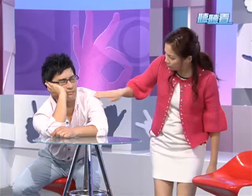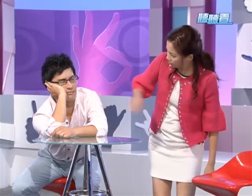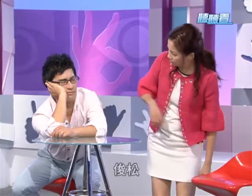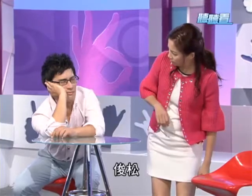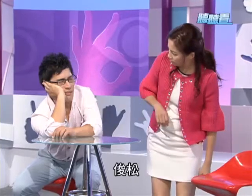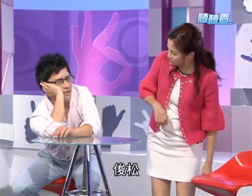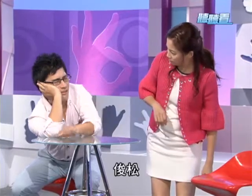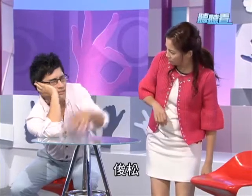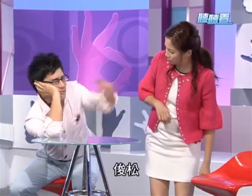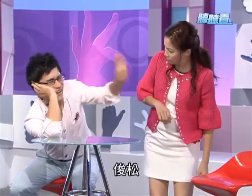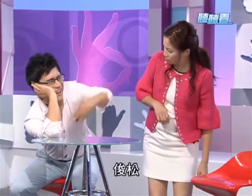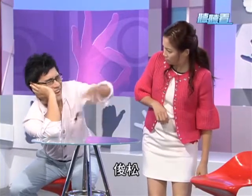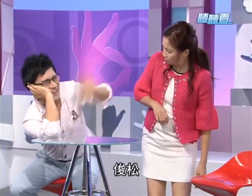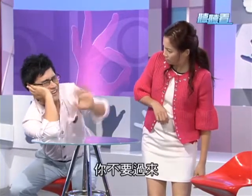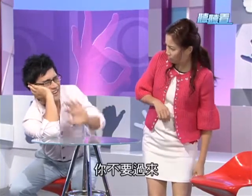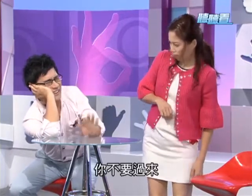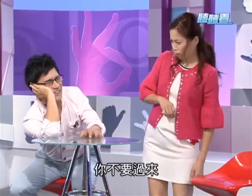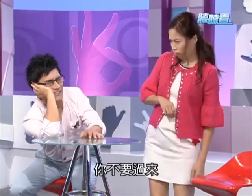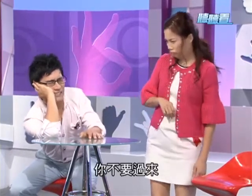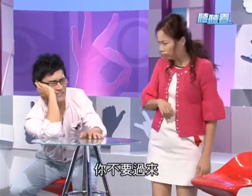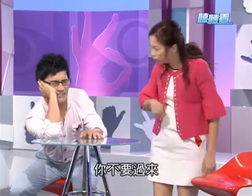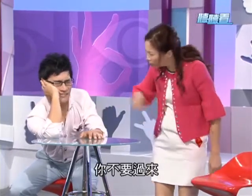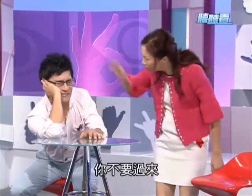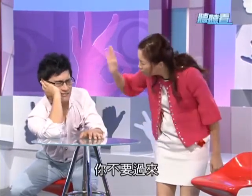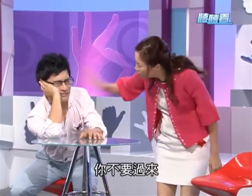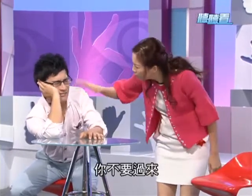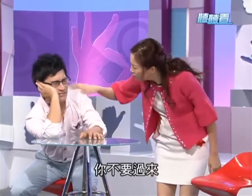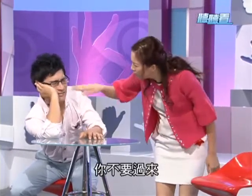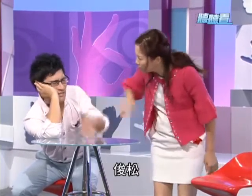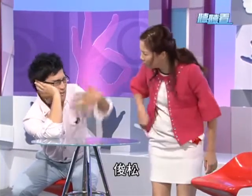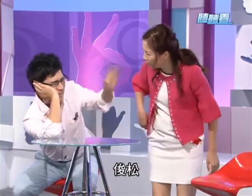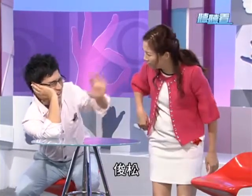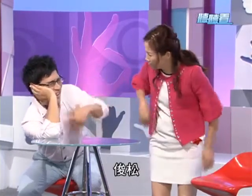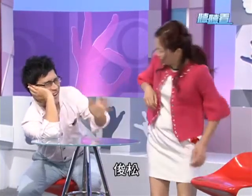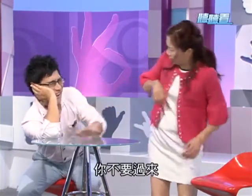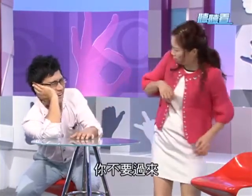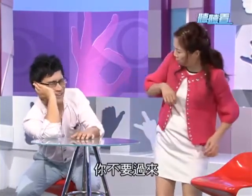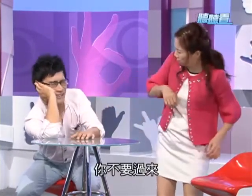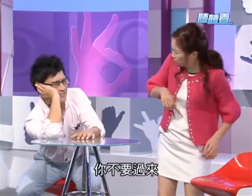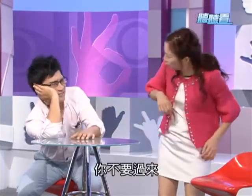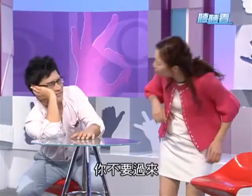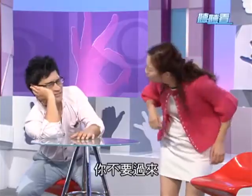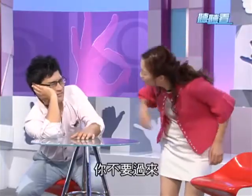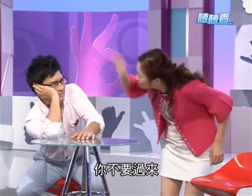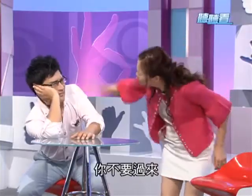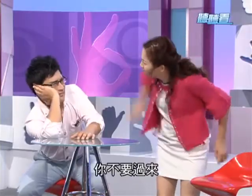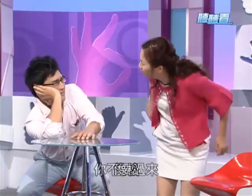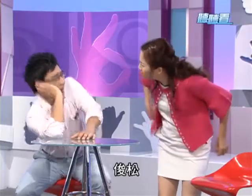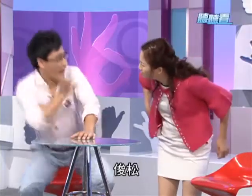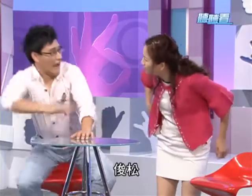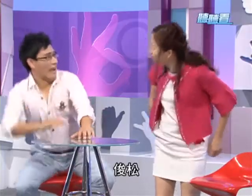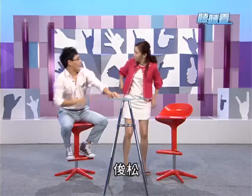俊松， 你不要过来！ 俊松， 你不要过来啊！ 俊松，